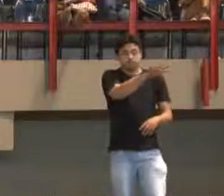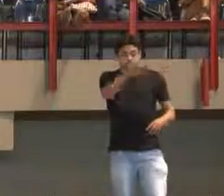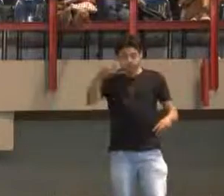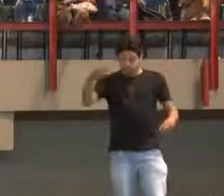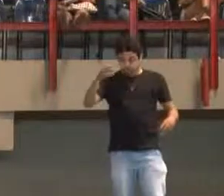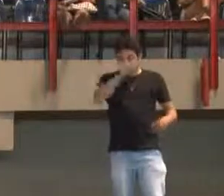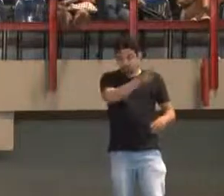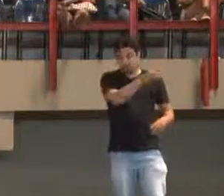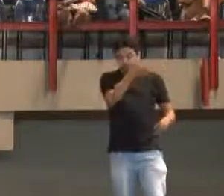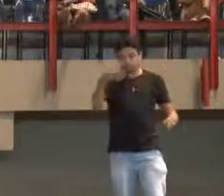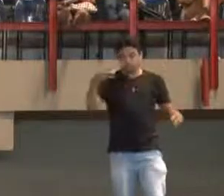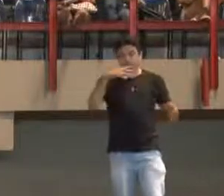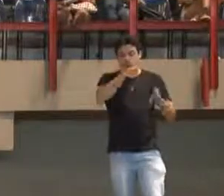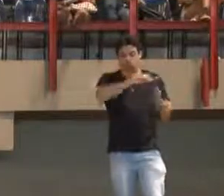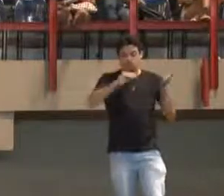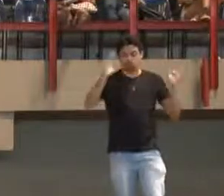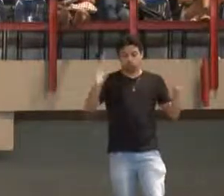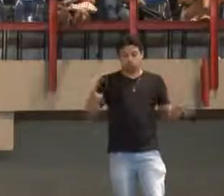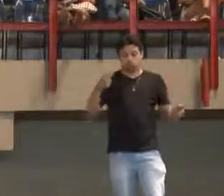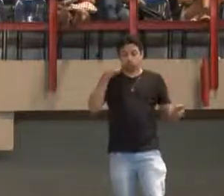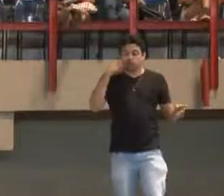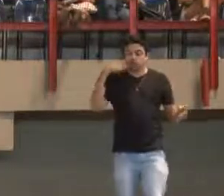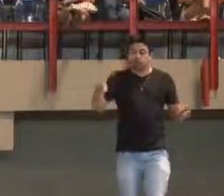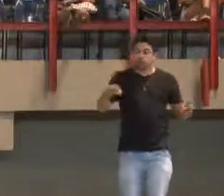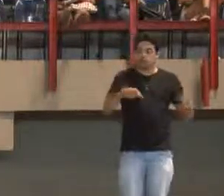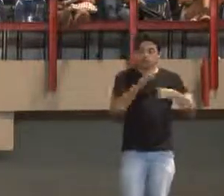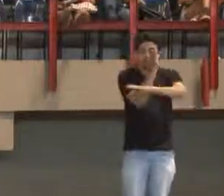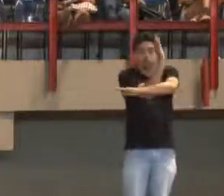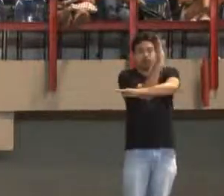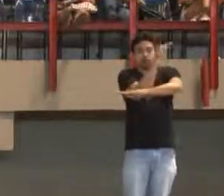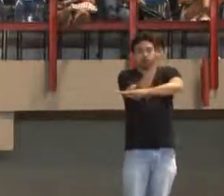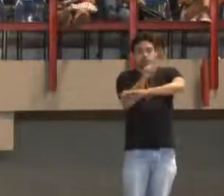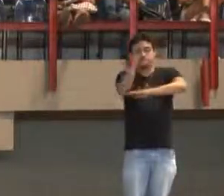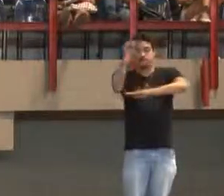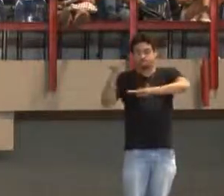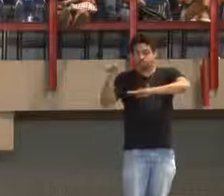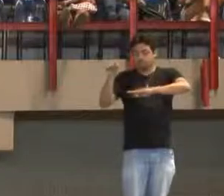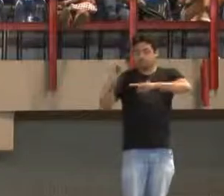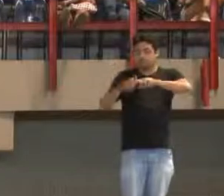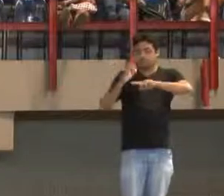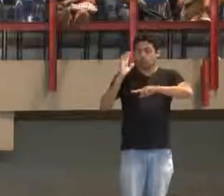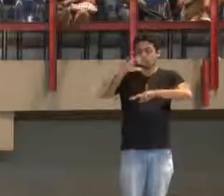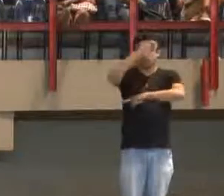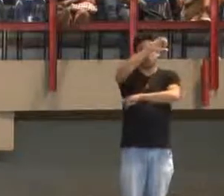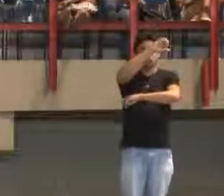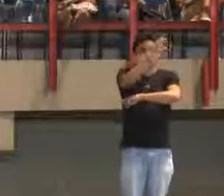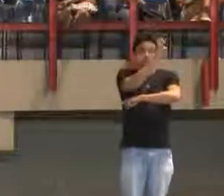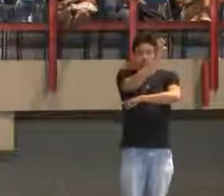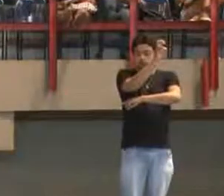foi a tabela que vocês copiaram. Olha o gráfico como é que fica, ó. Em